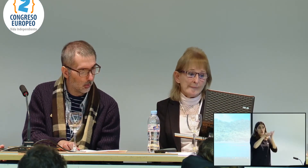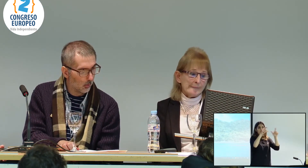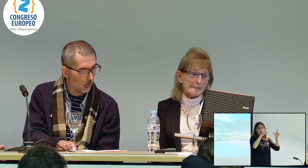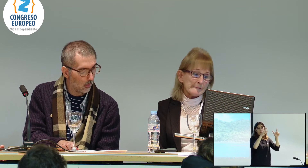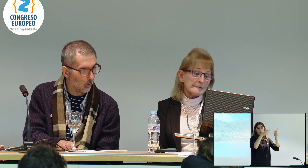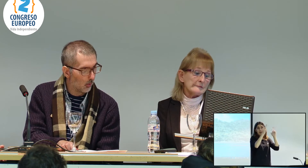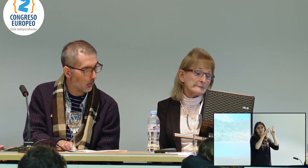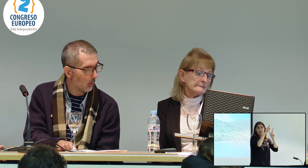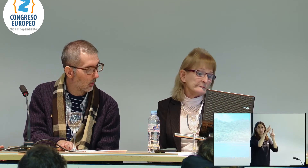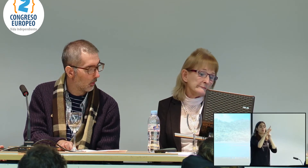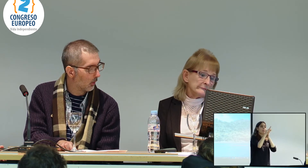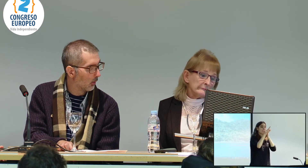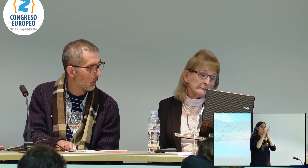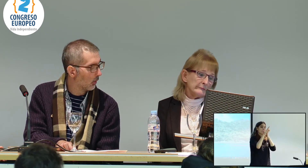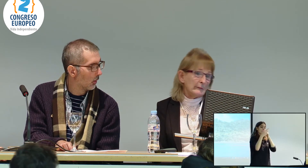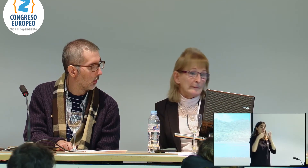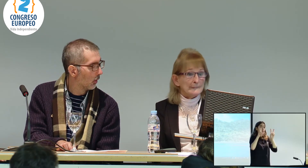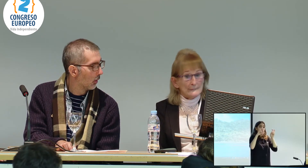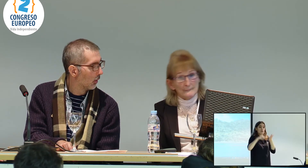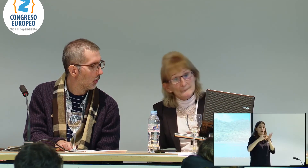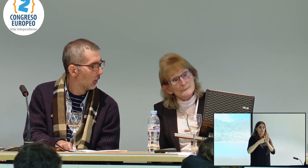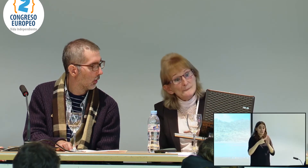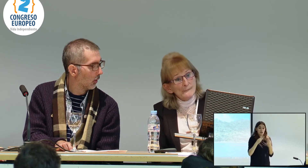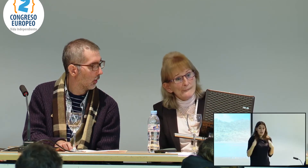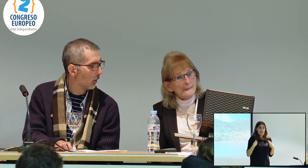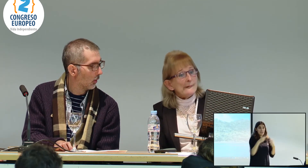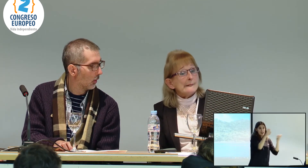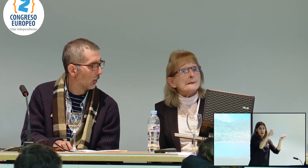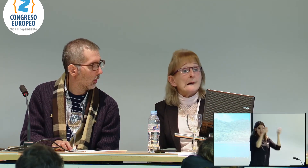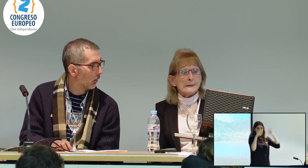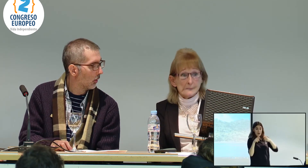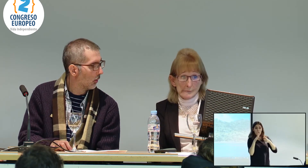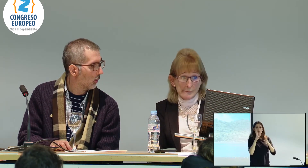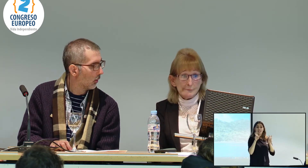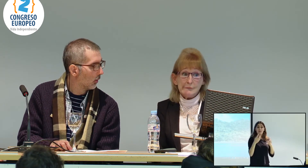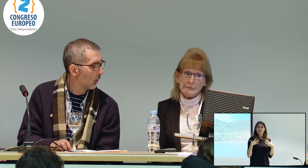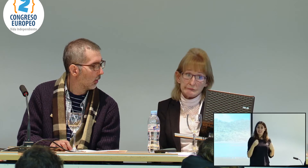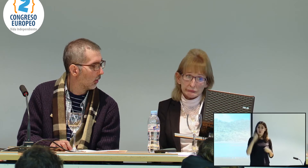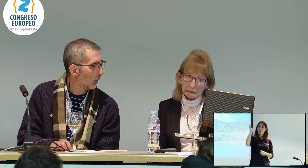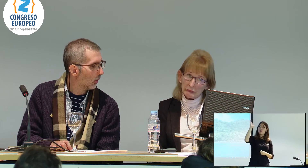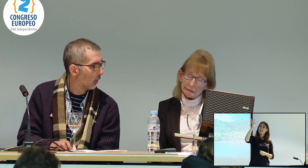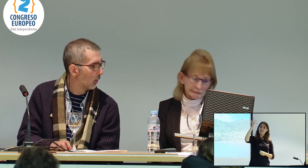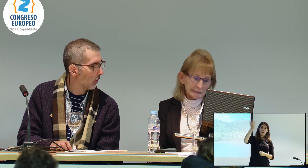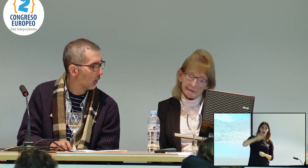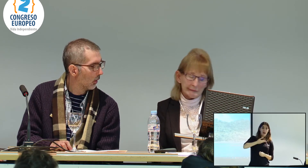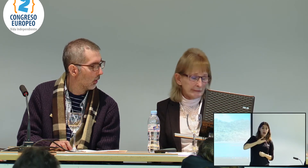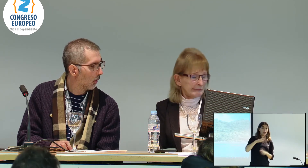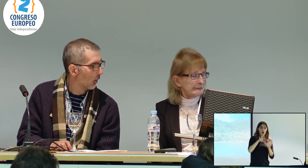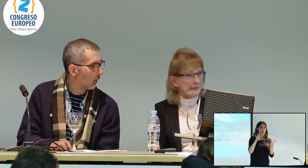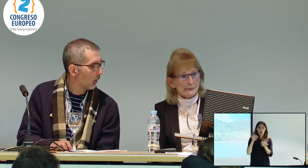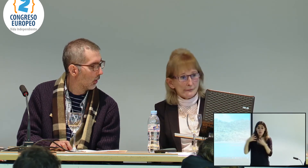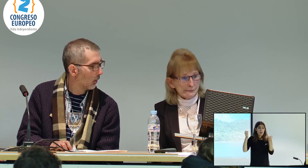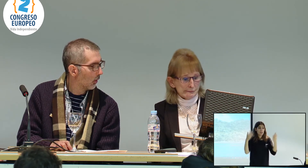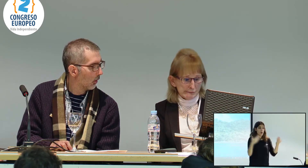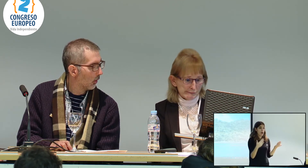nuevo proyecto de vida, impulsado, como ya lo señalé antes, por un tema de salud, no me dejaba más opciones.